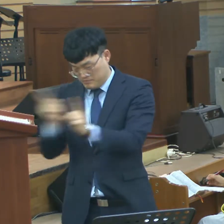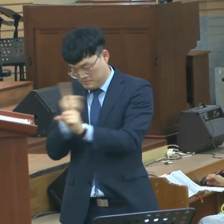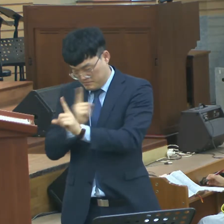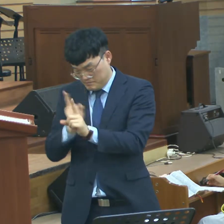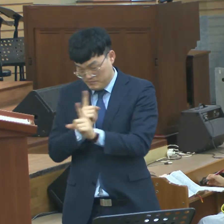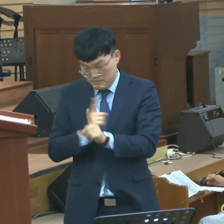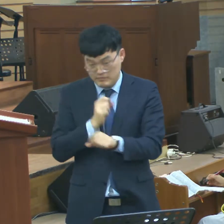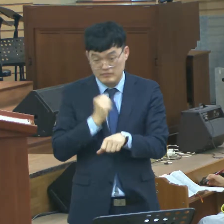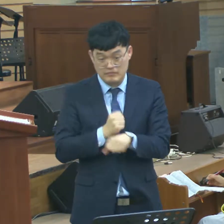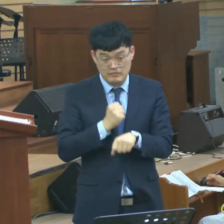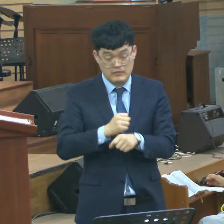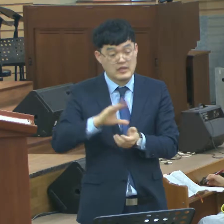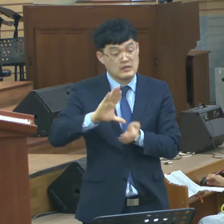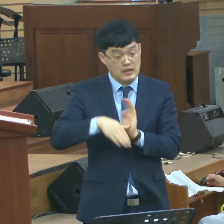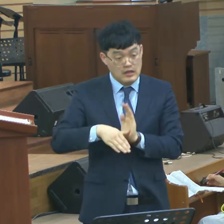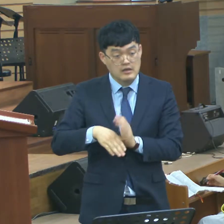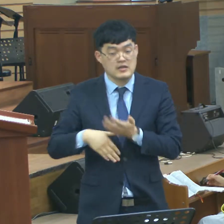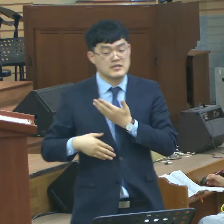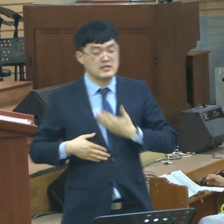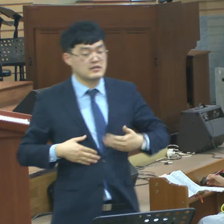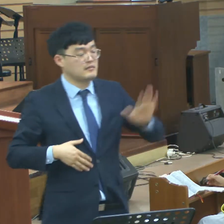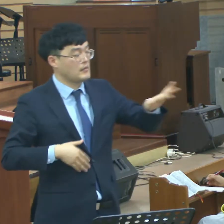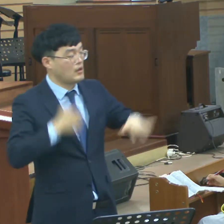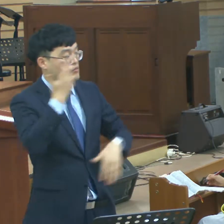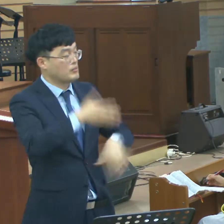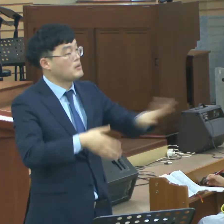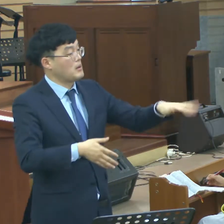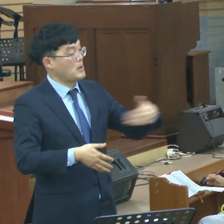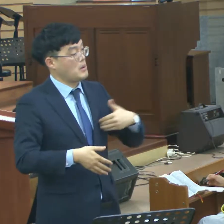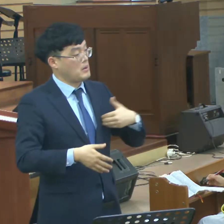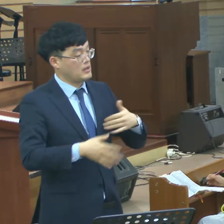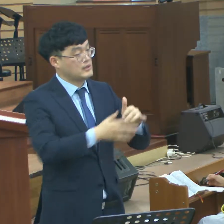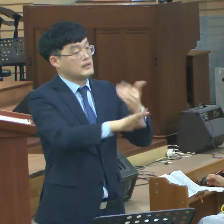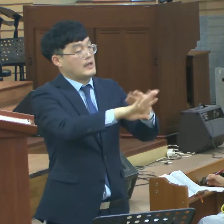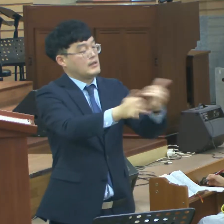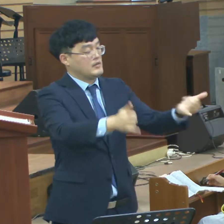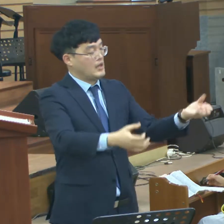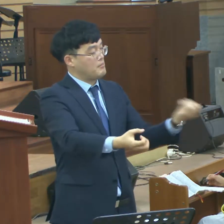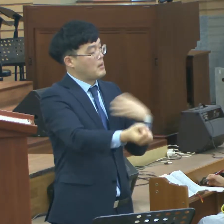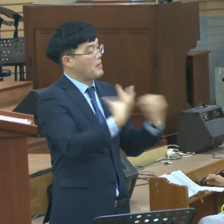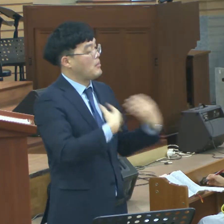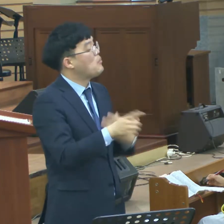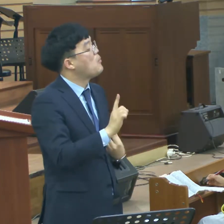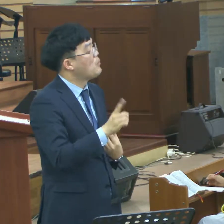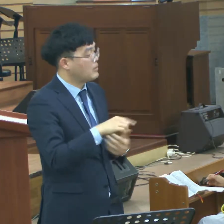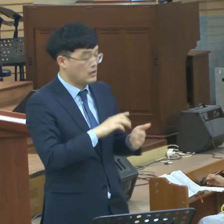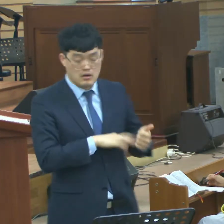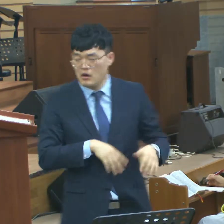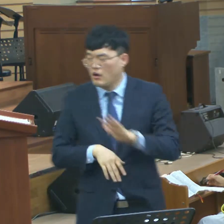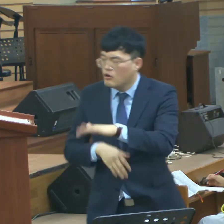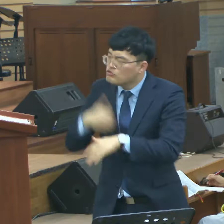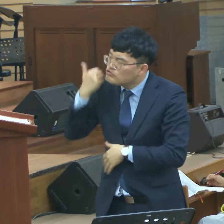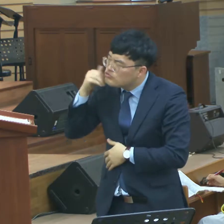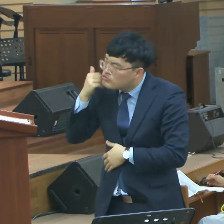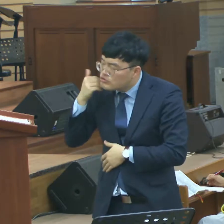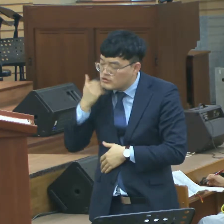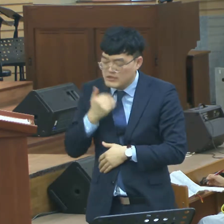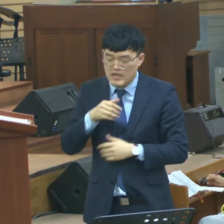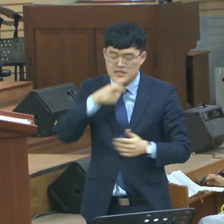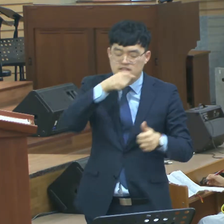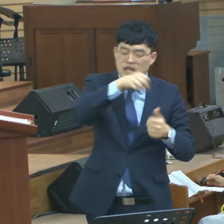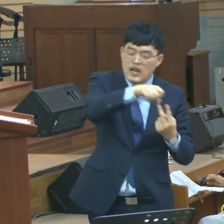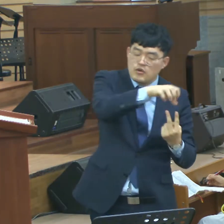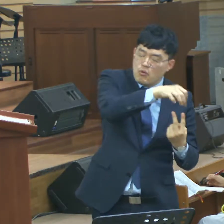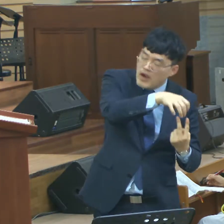가이사랴에서 사람들이 나를 뭐라 그래? 그랬더니 누가 대답했죠? 더러는 테레요한, 더러는 엘리야, 어떤 이는